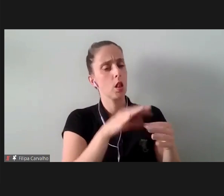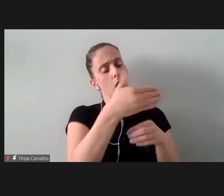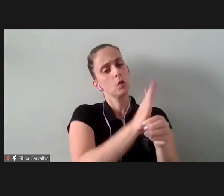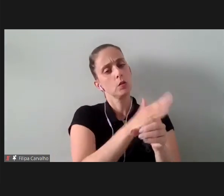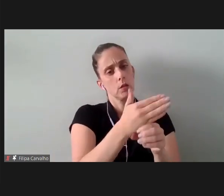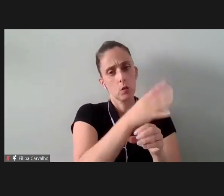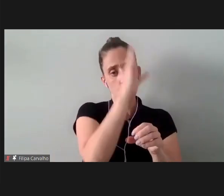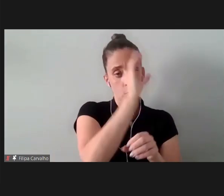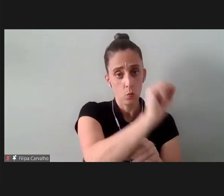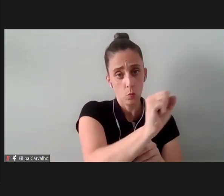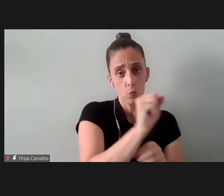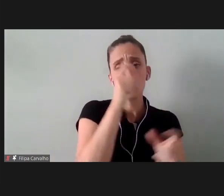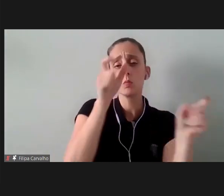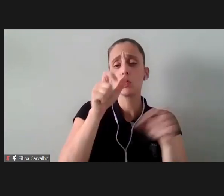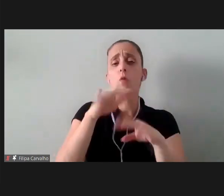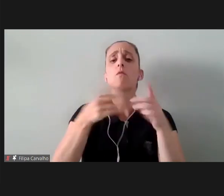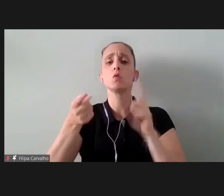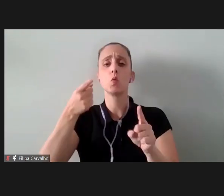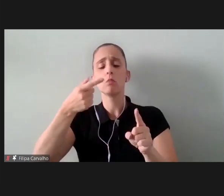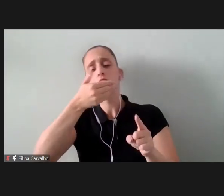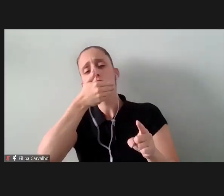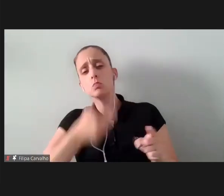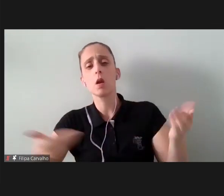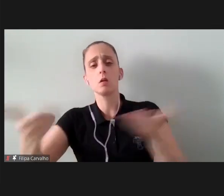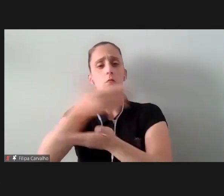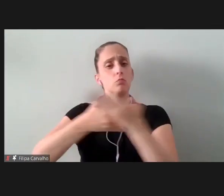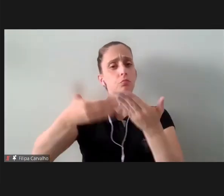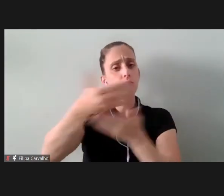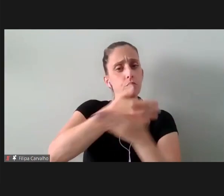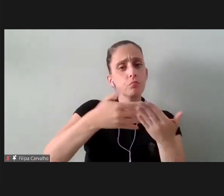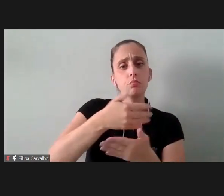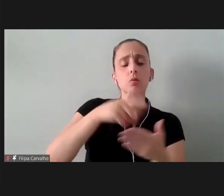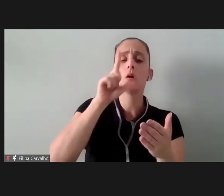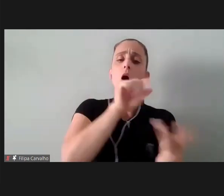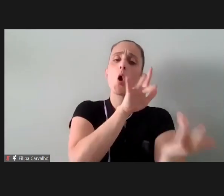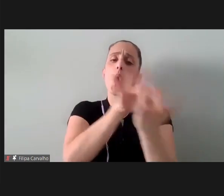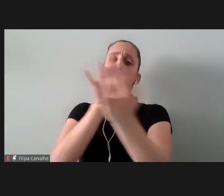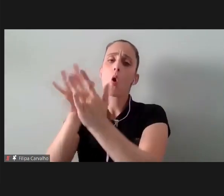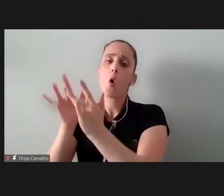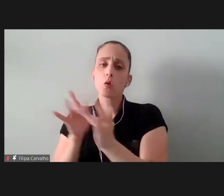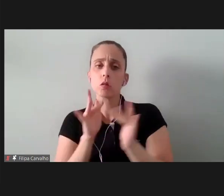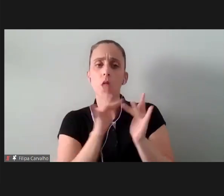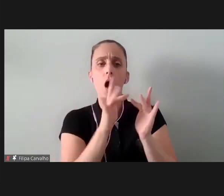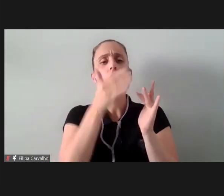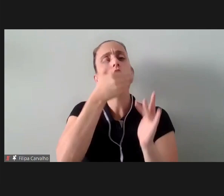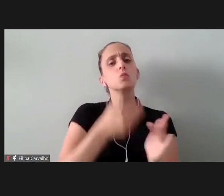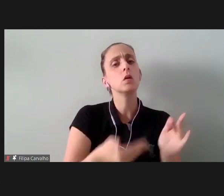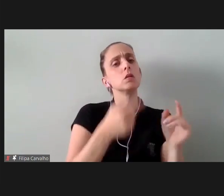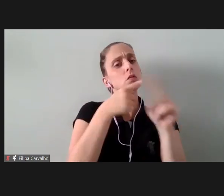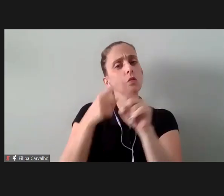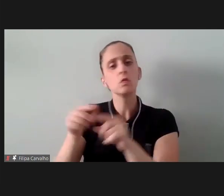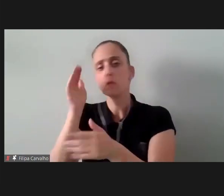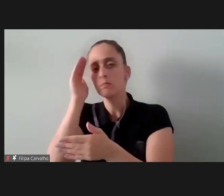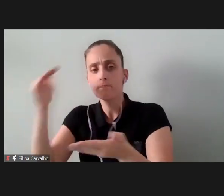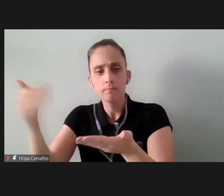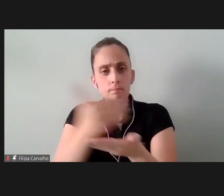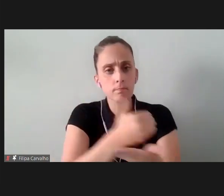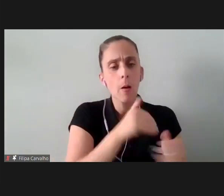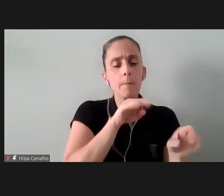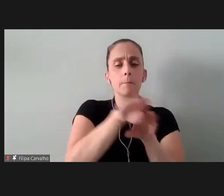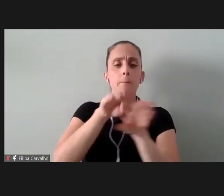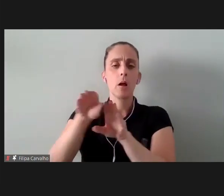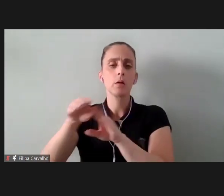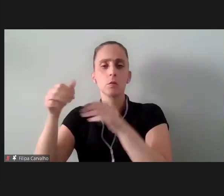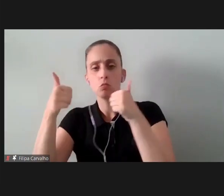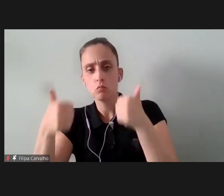compartilham as suas experiências e entram, obviamente, em contato com outras experiências, com boas práticas, com